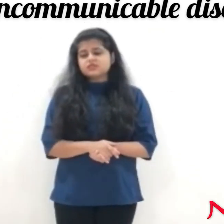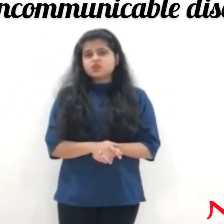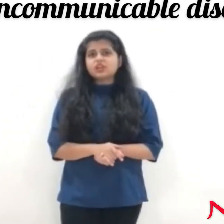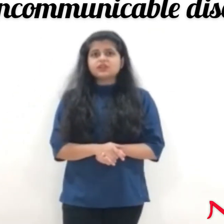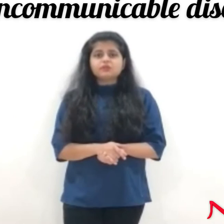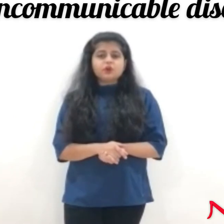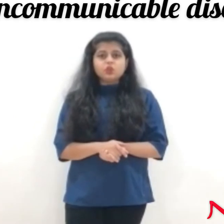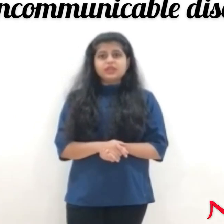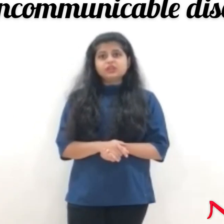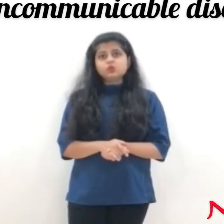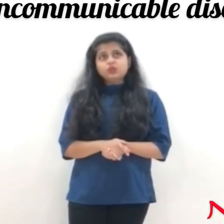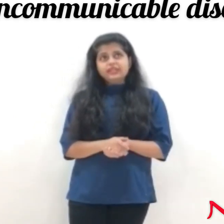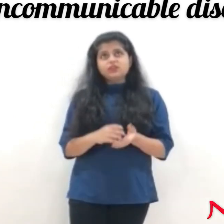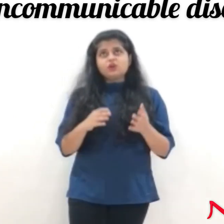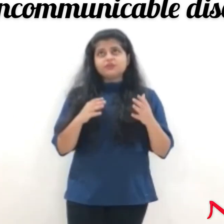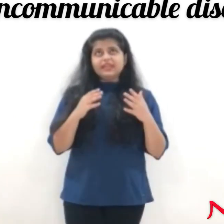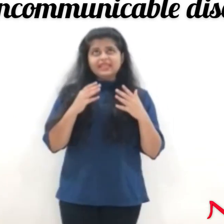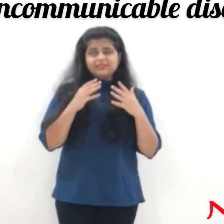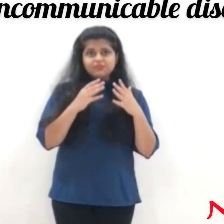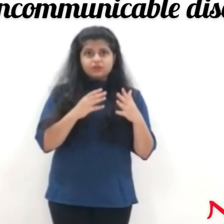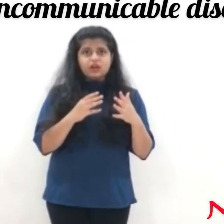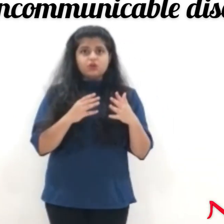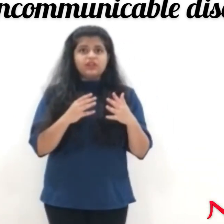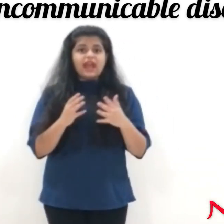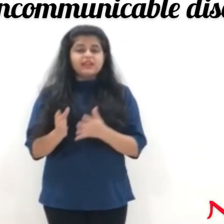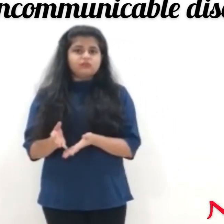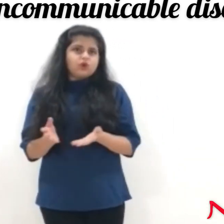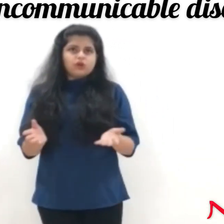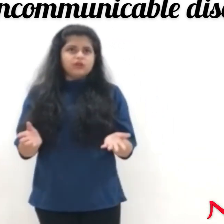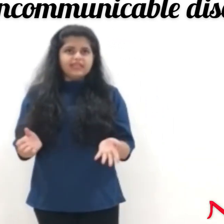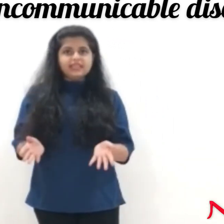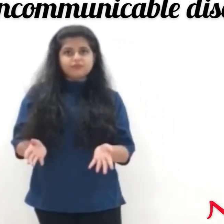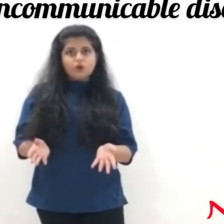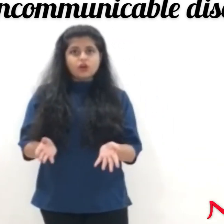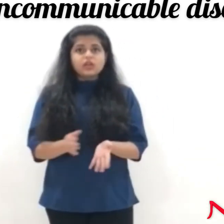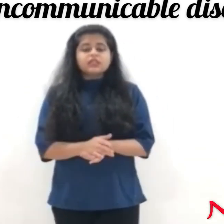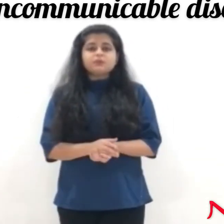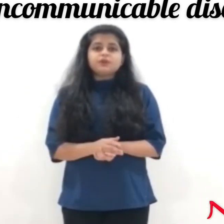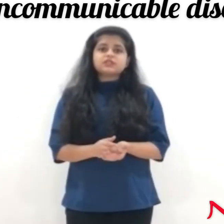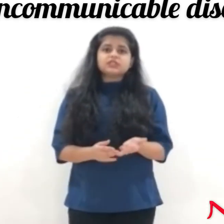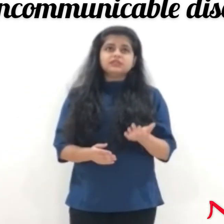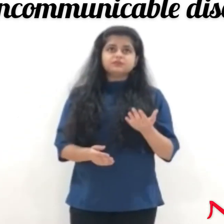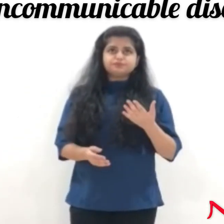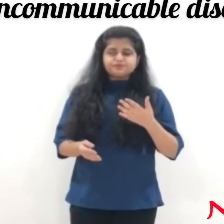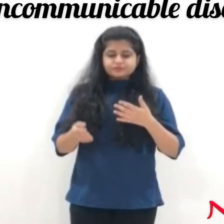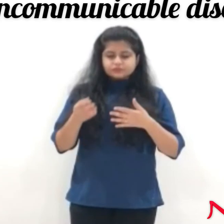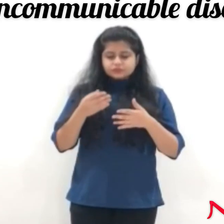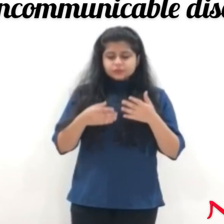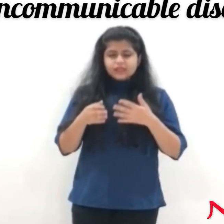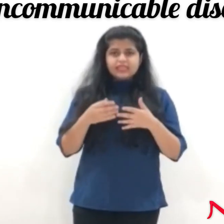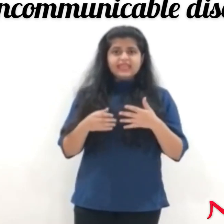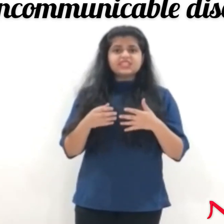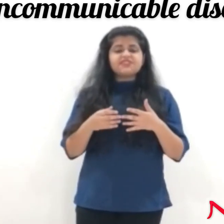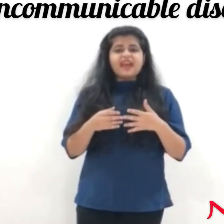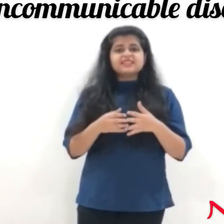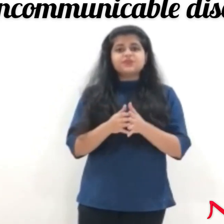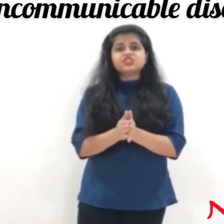not following a routine of daily workout and or a daily walk, the person gains fats which leads